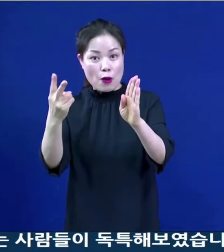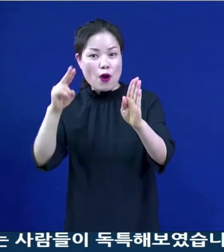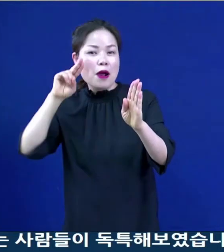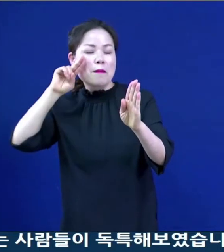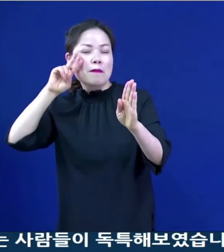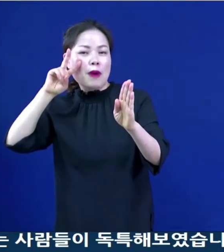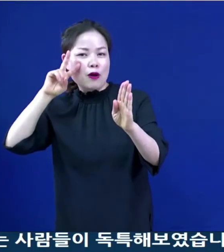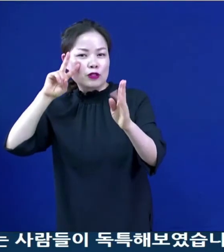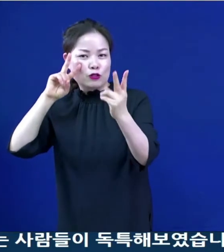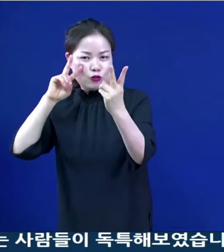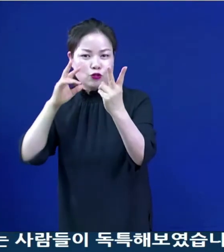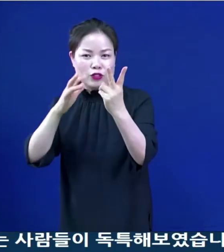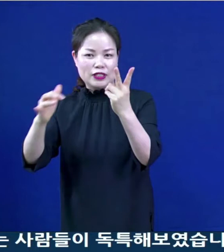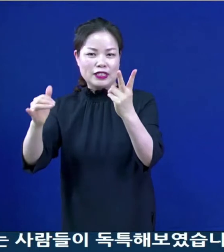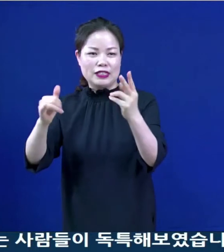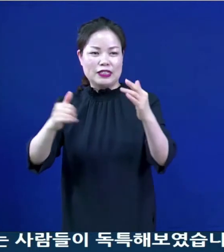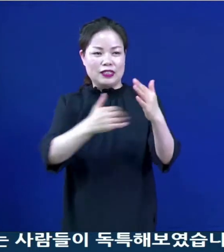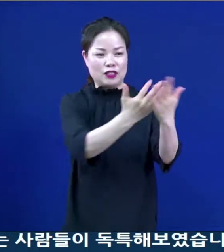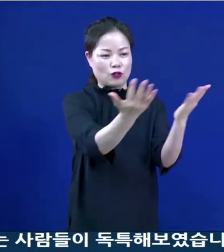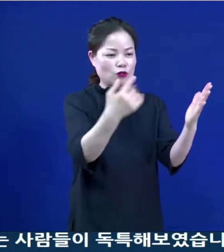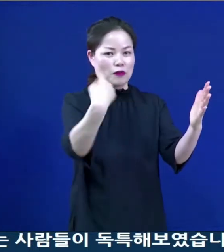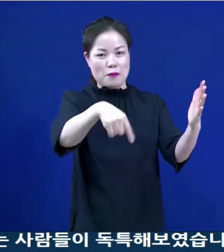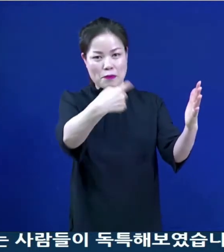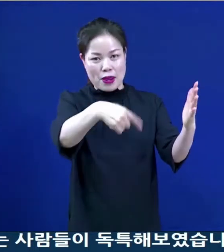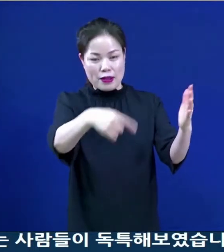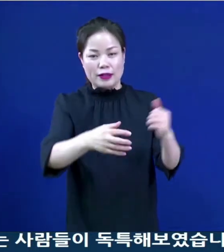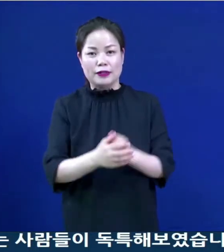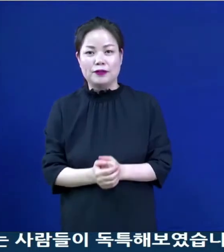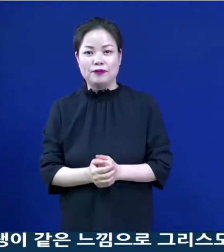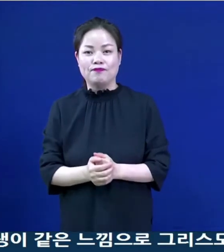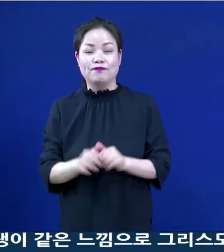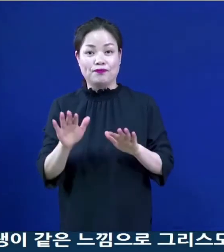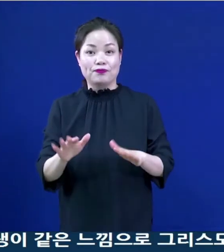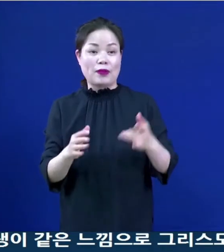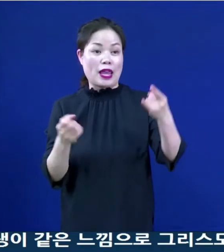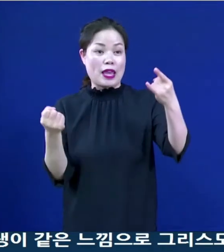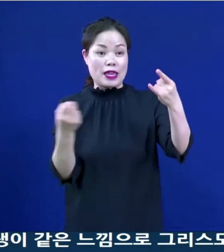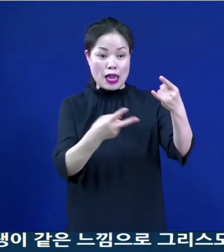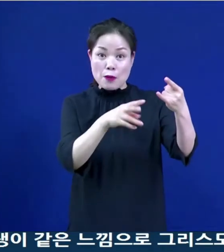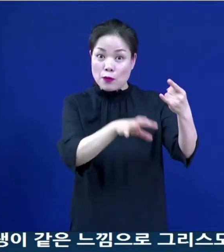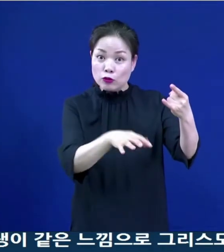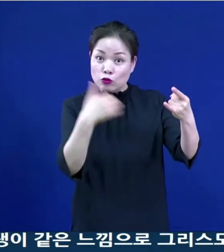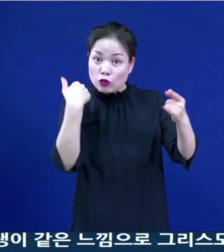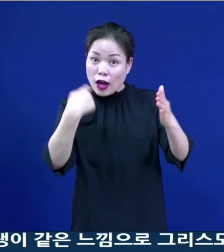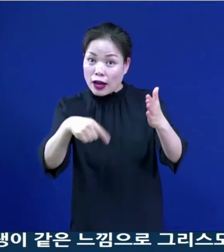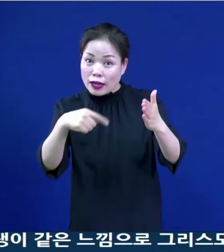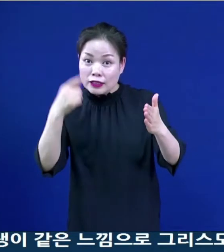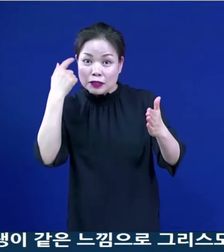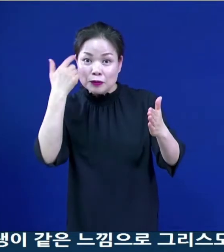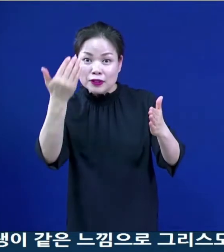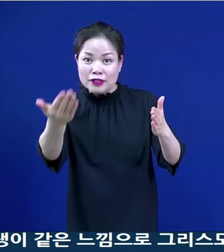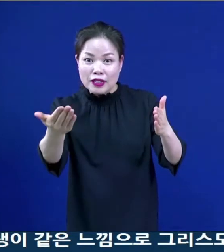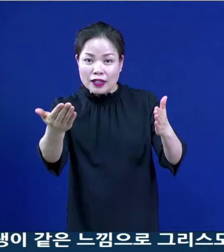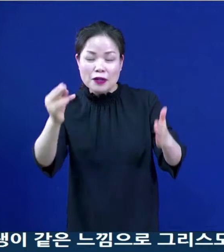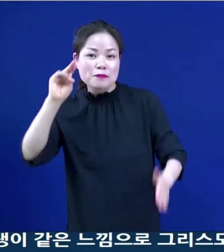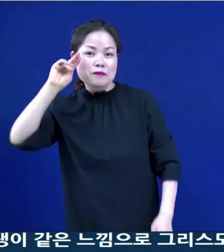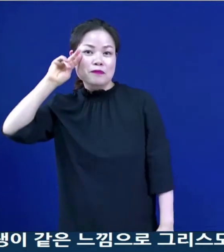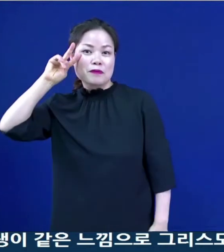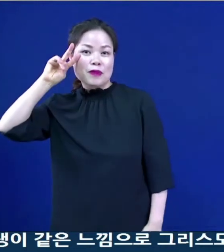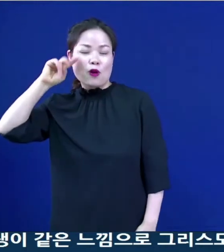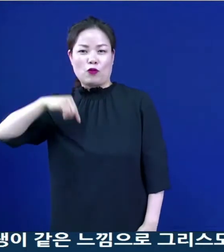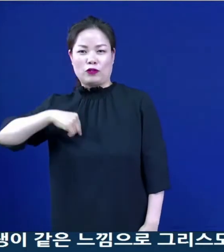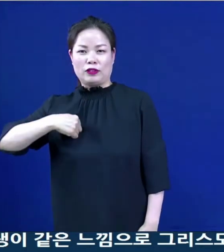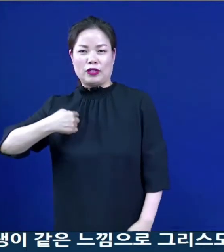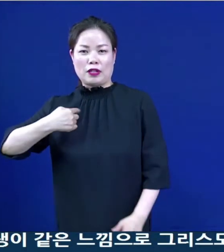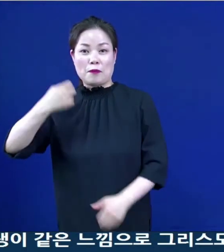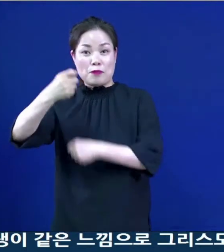바나바와 바울이 가르쳤어요. 자, 이번엔 에베소로 와봅니다. 에베소에서는 누가 가르칩니까? 바울